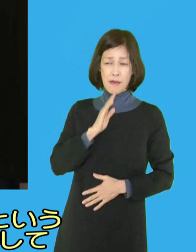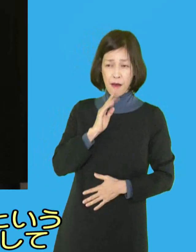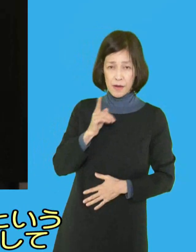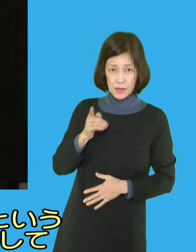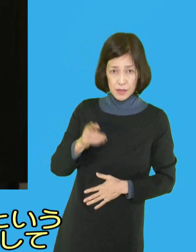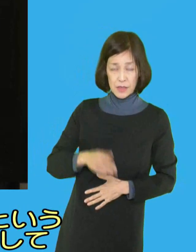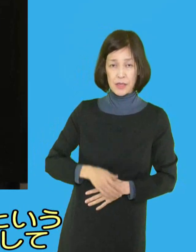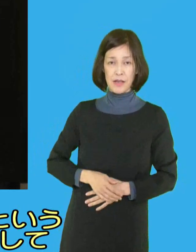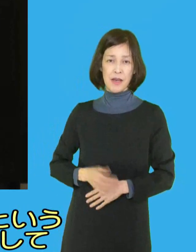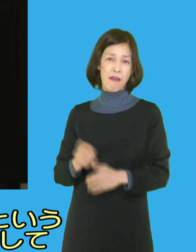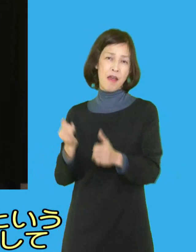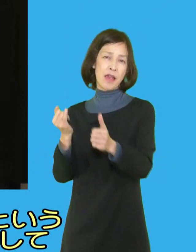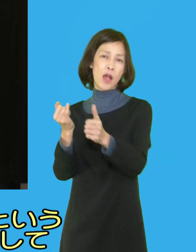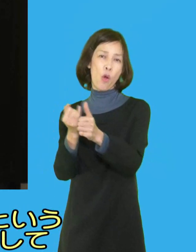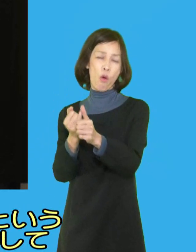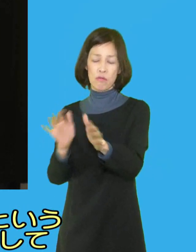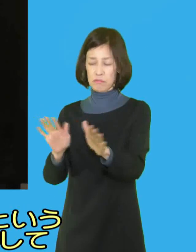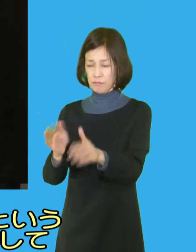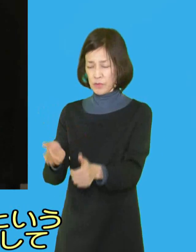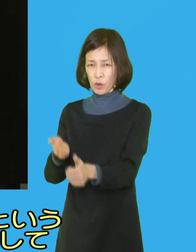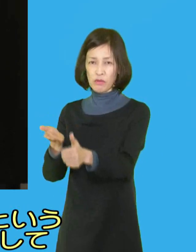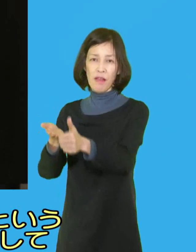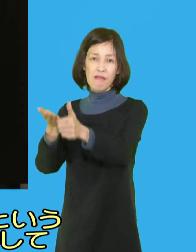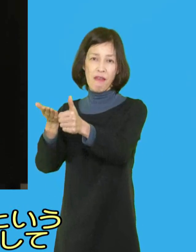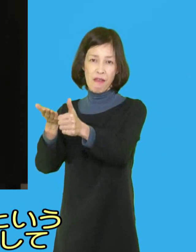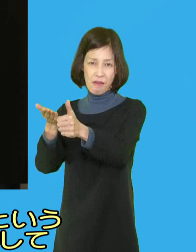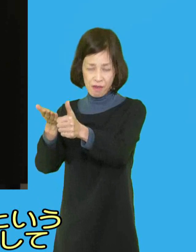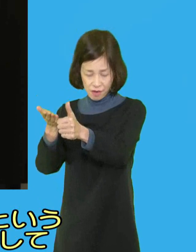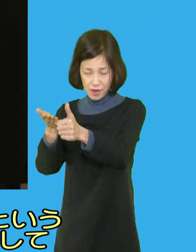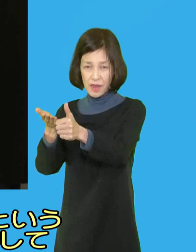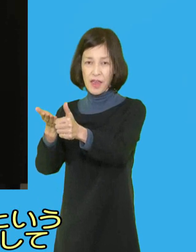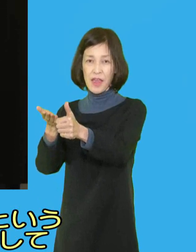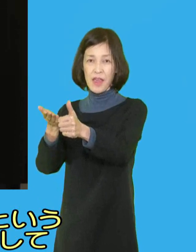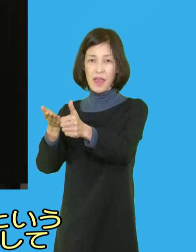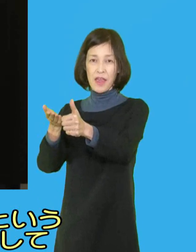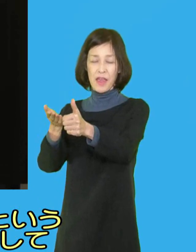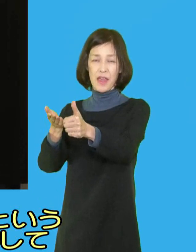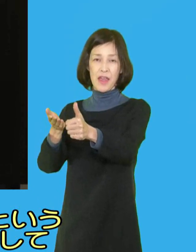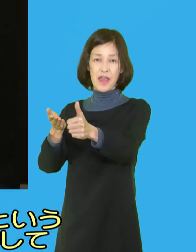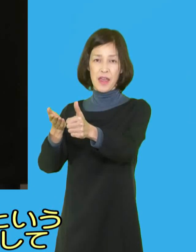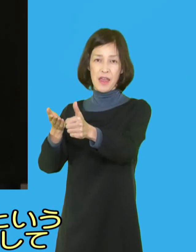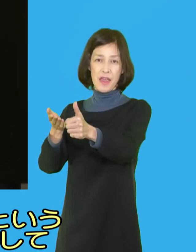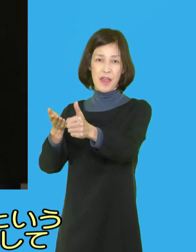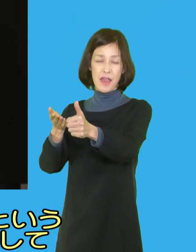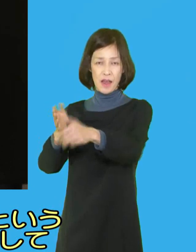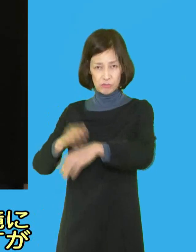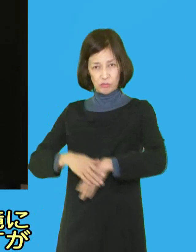も結婚や子育てという人生のイベントを考慮してですね、なかな